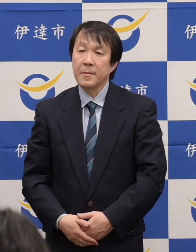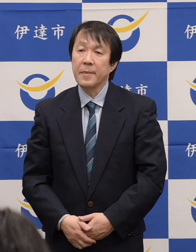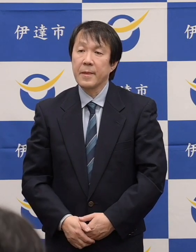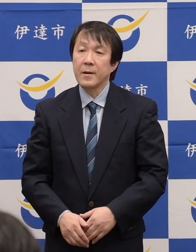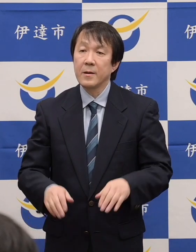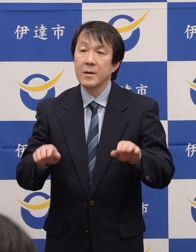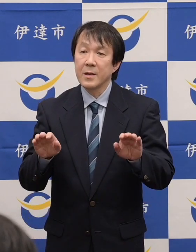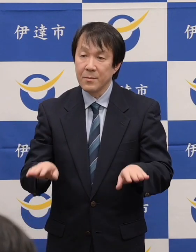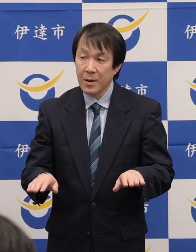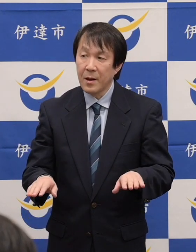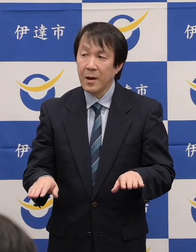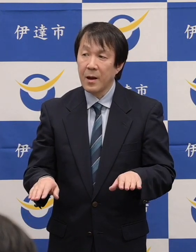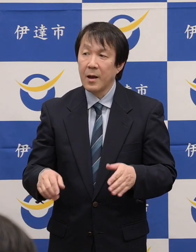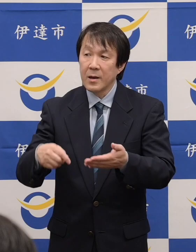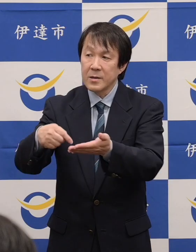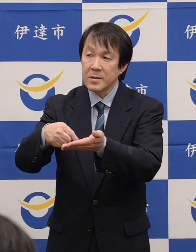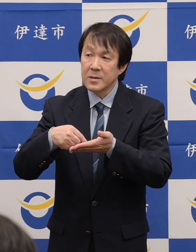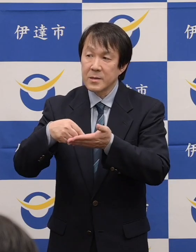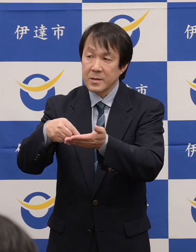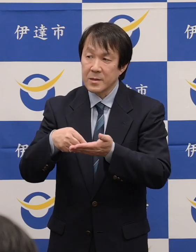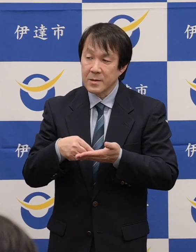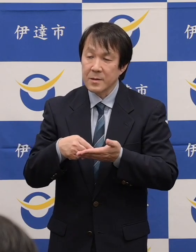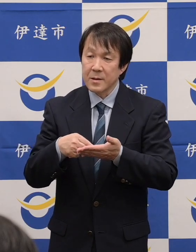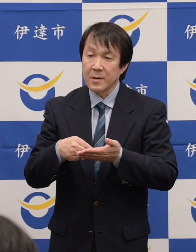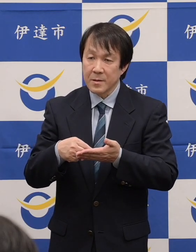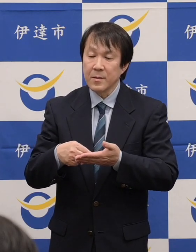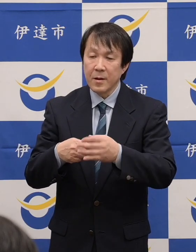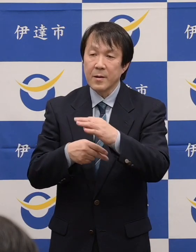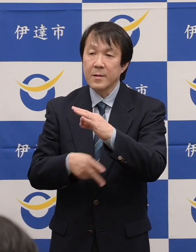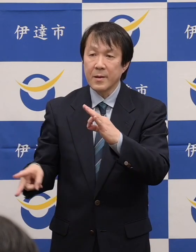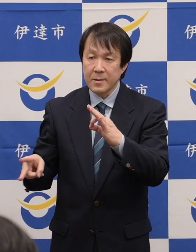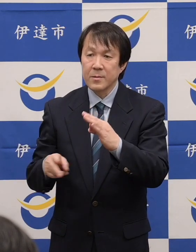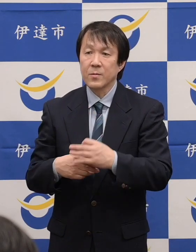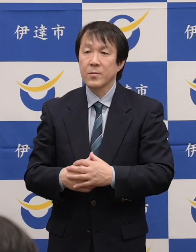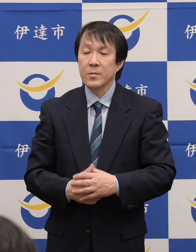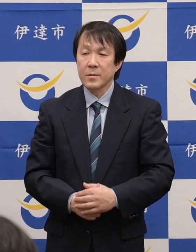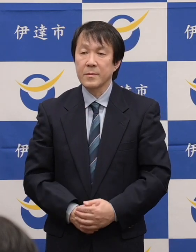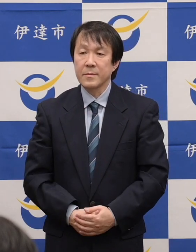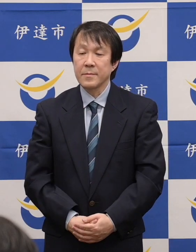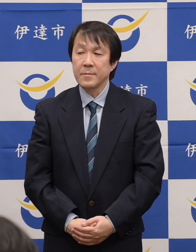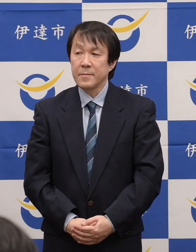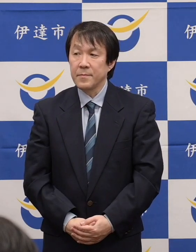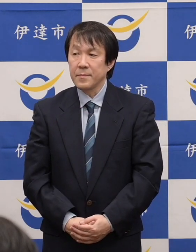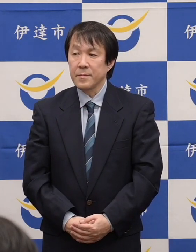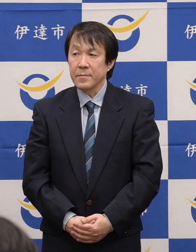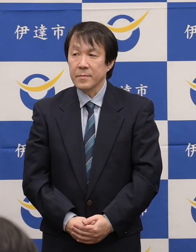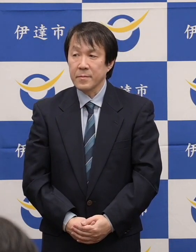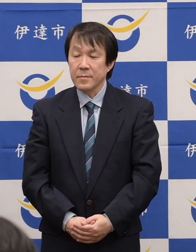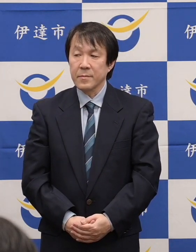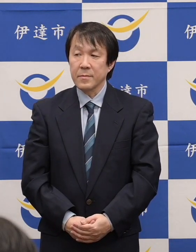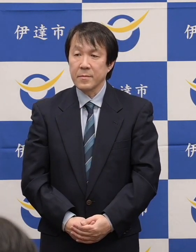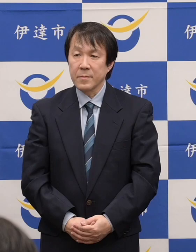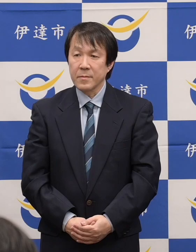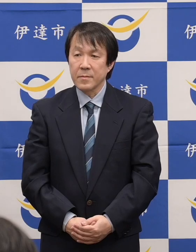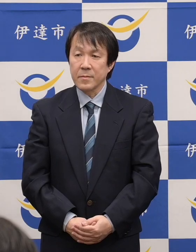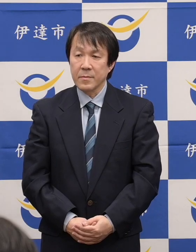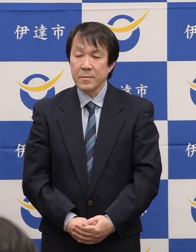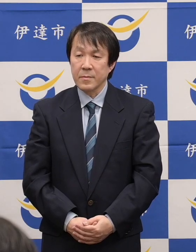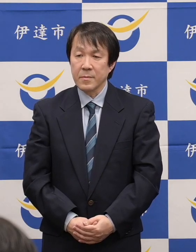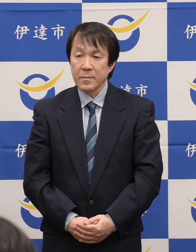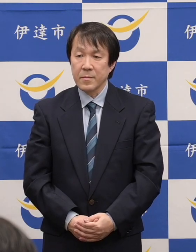今のところ申請に来られた方はまだおりません。 ありがとうございます。